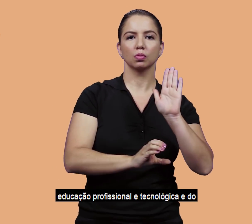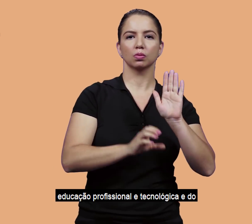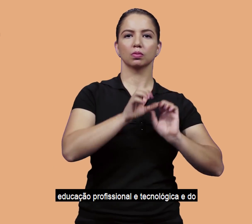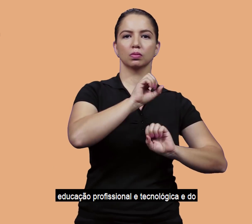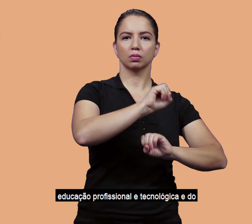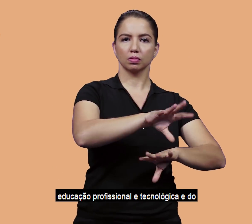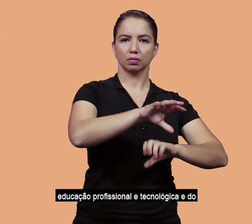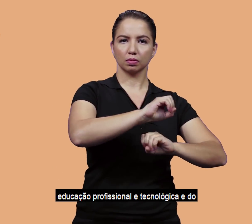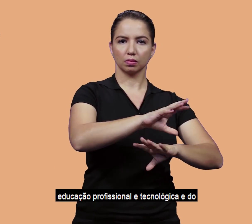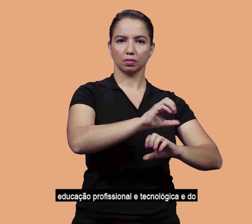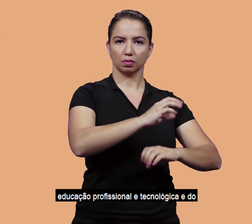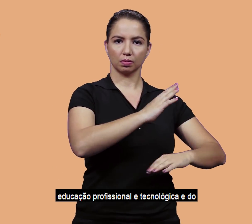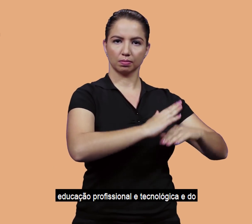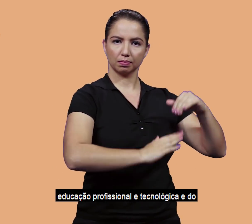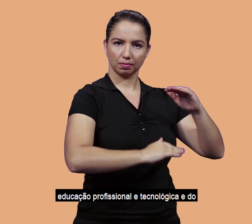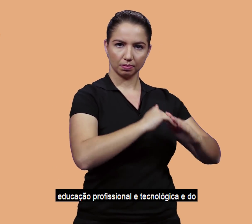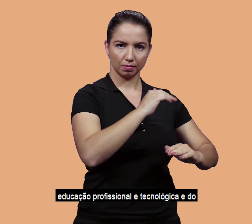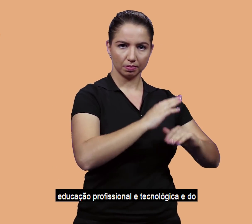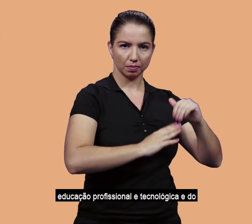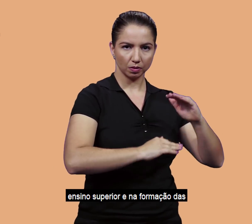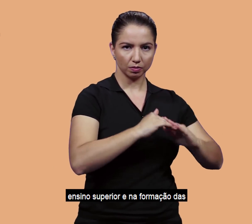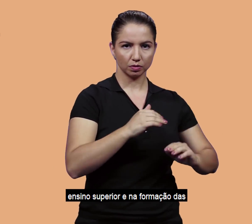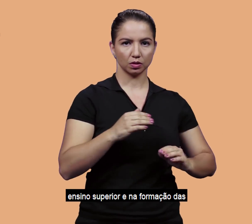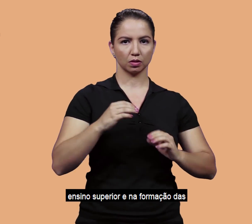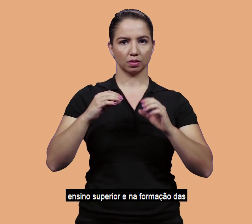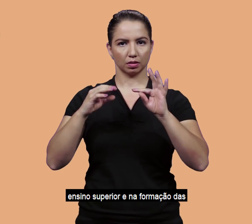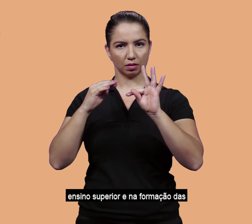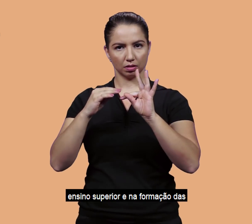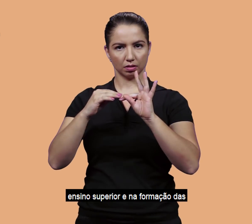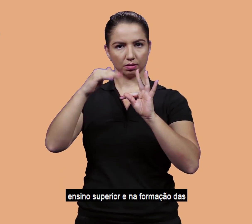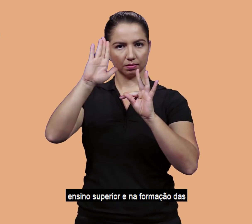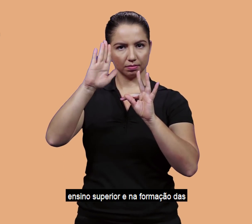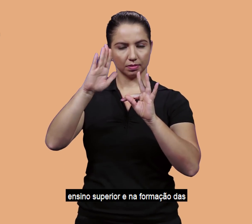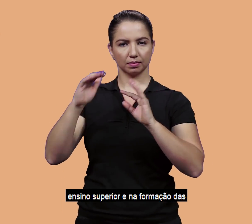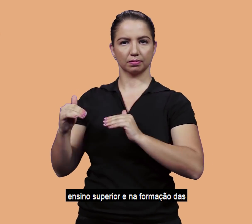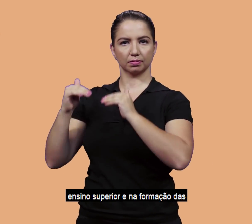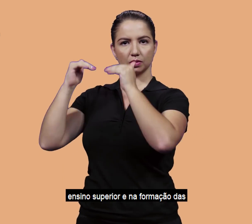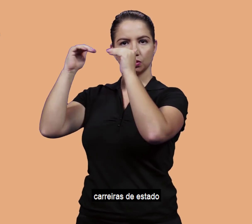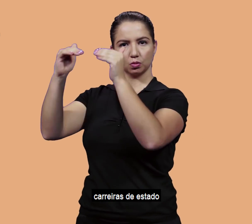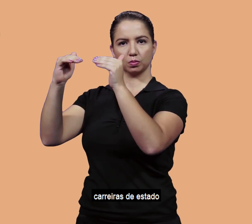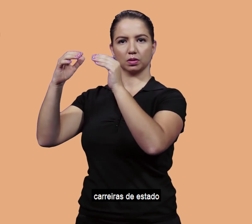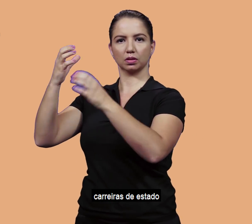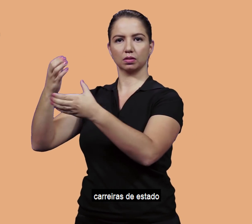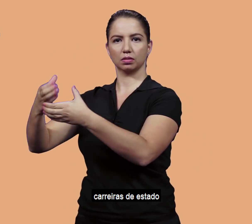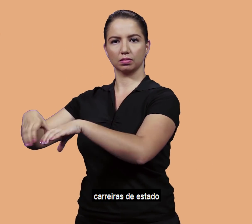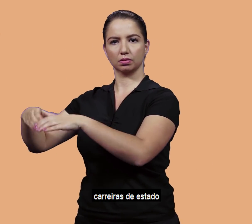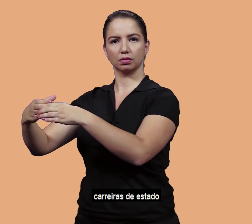profissional e tecnológica e do ensino superior e na formação das carreiras de estado